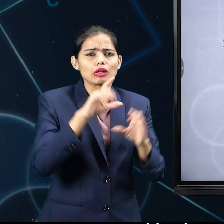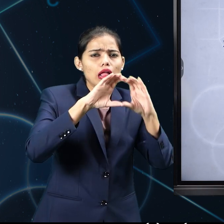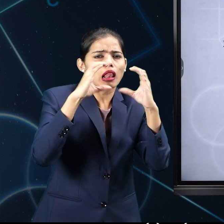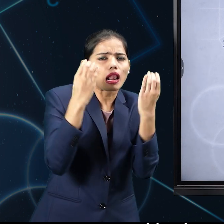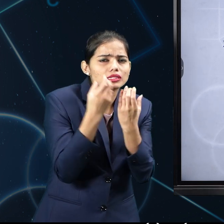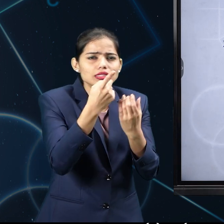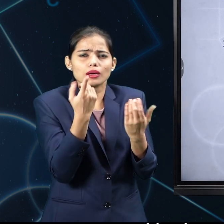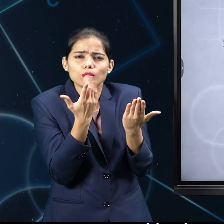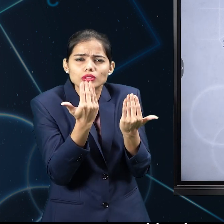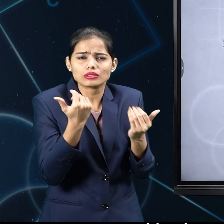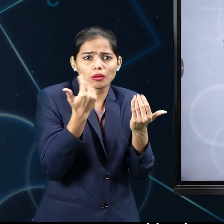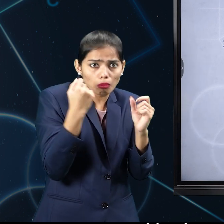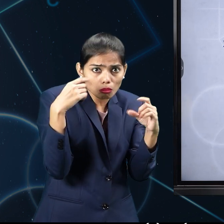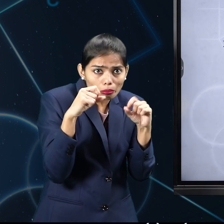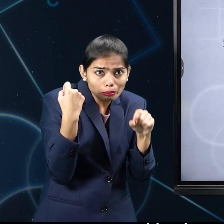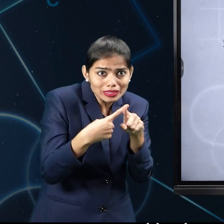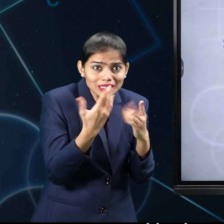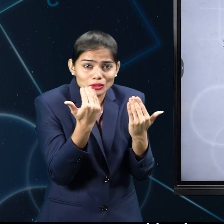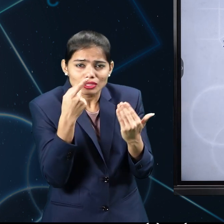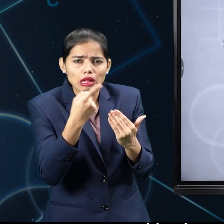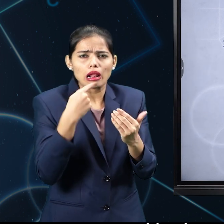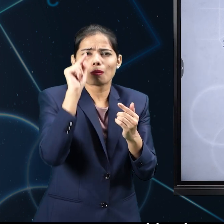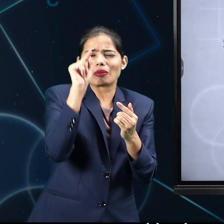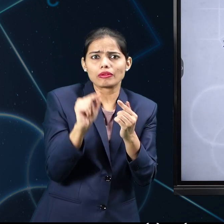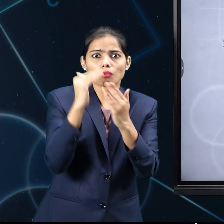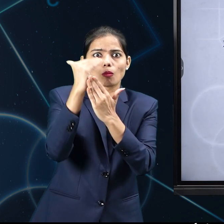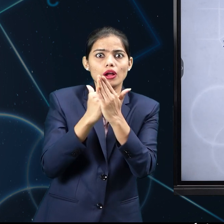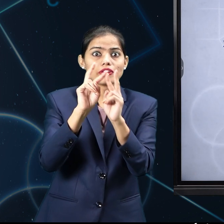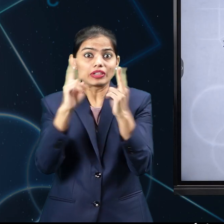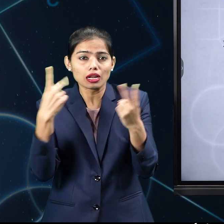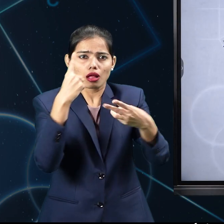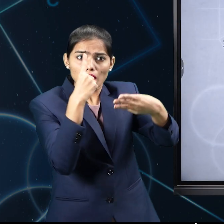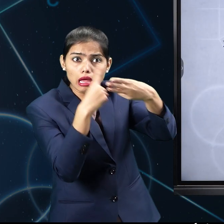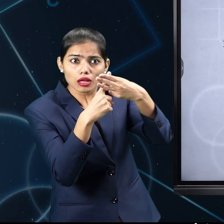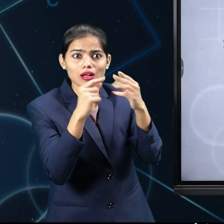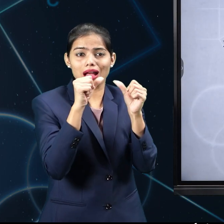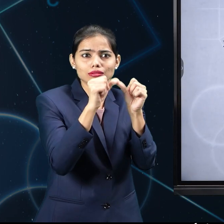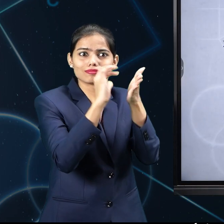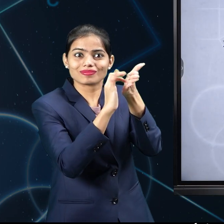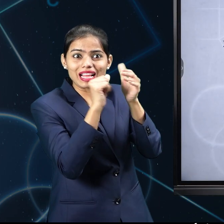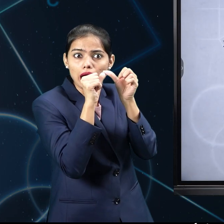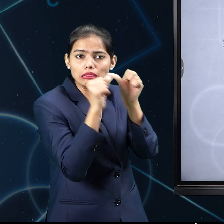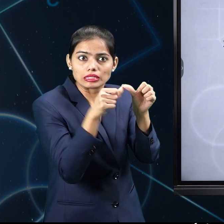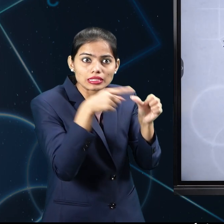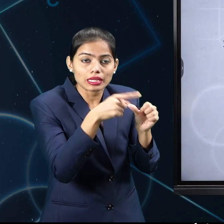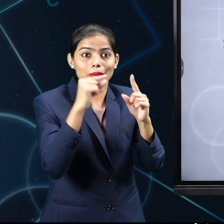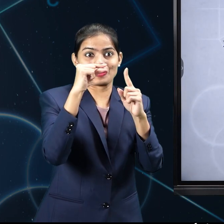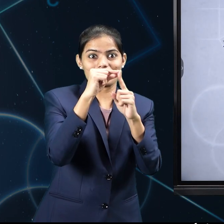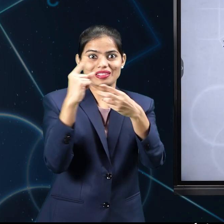PE = घटनेसाठी अनुकूल परिणामांची संख्या भागिले संपूर्ण संभव परिणामांची